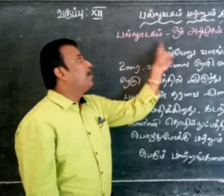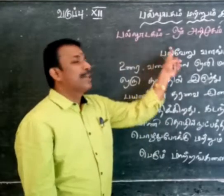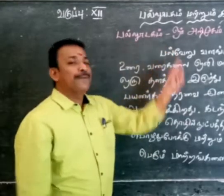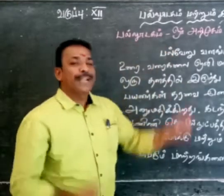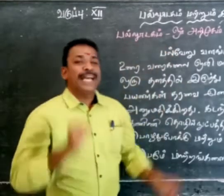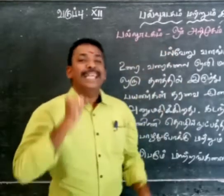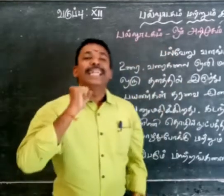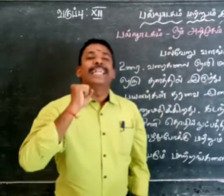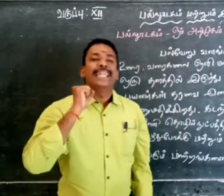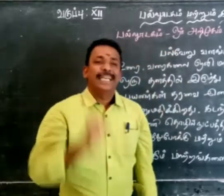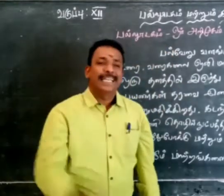பல்லூடகம்னா